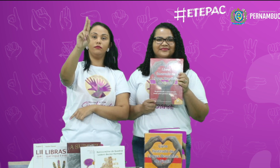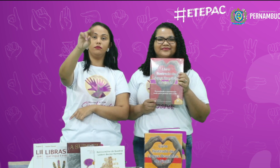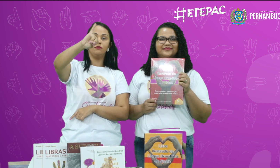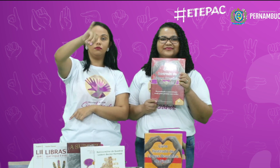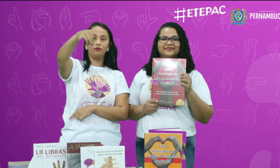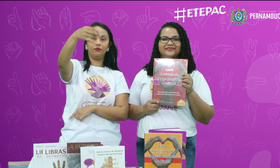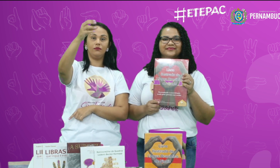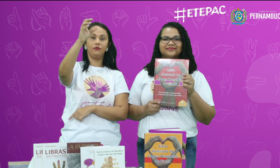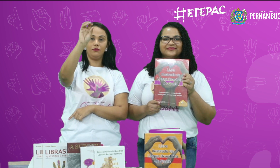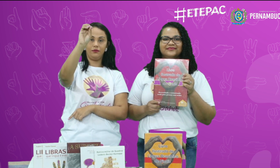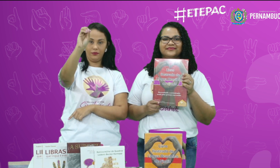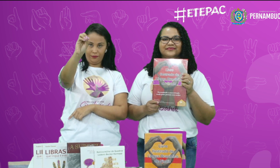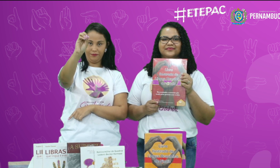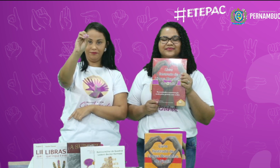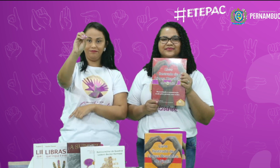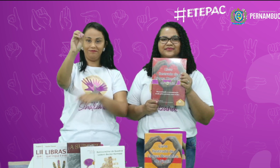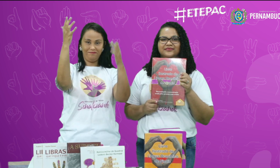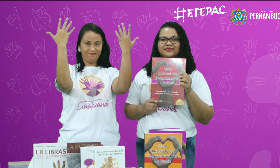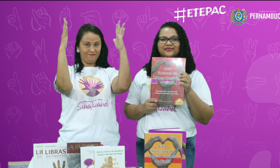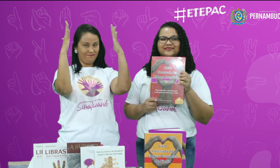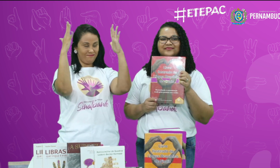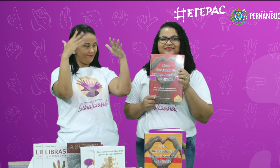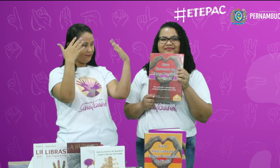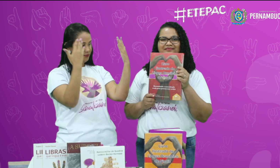Araújo, parabéns.